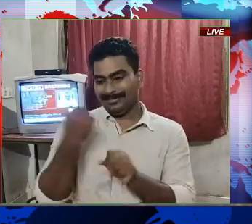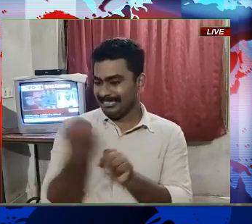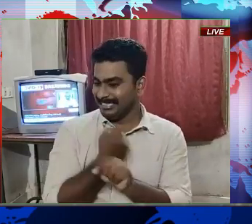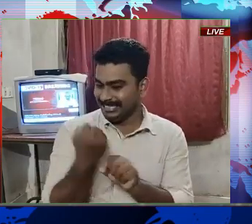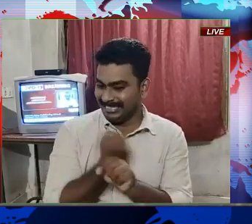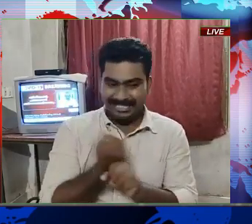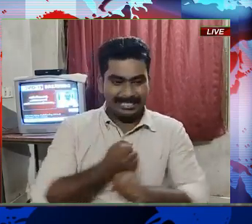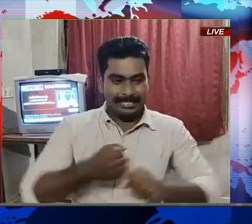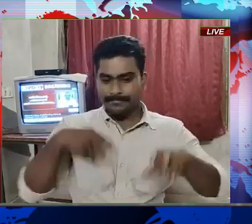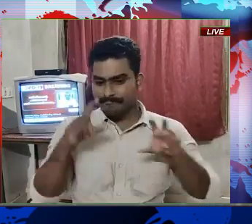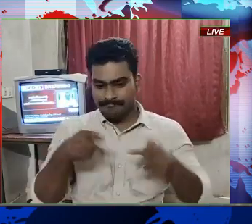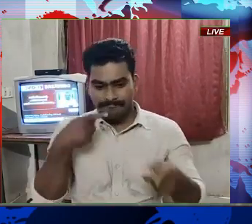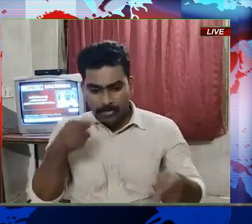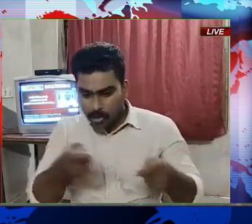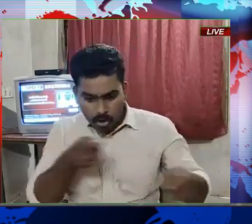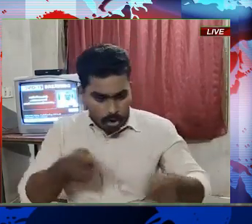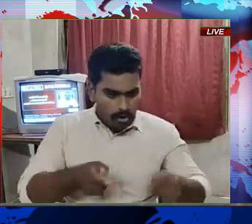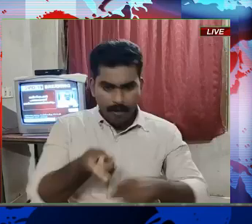അങ്ങനെ വരുമ്പോൾ